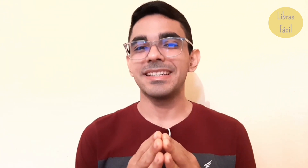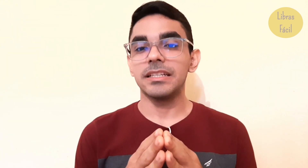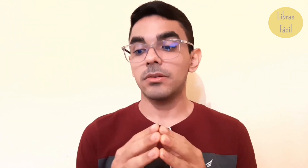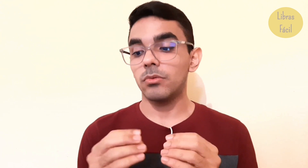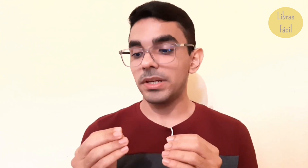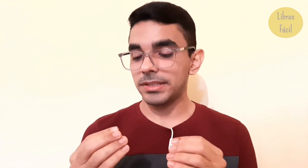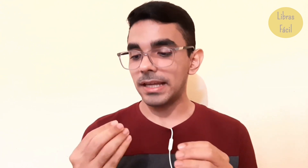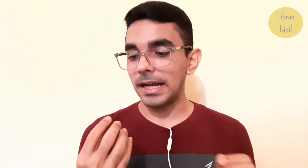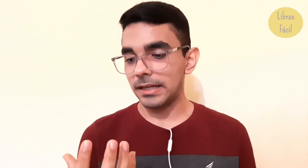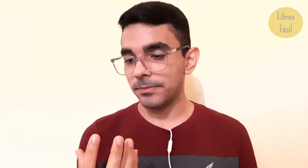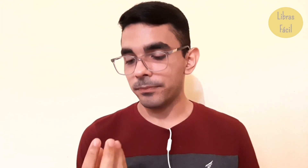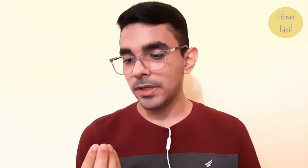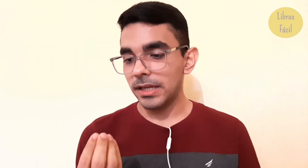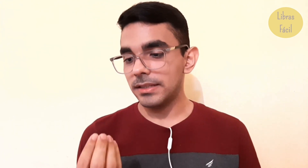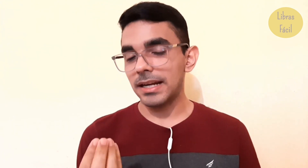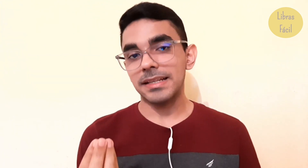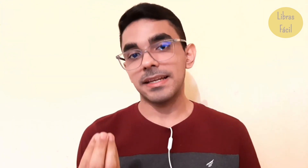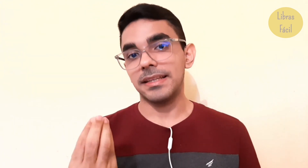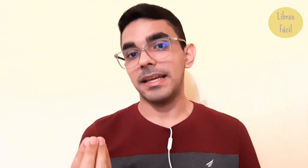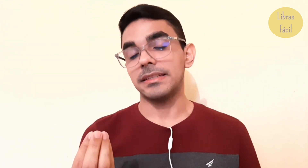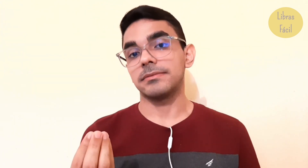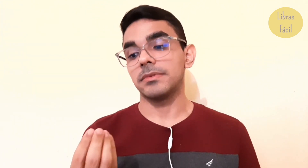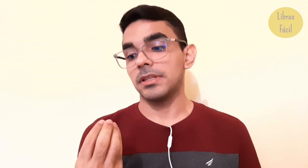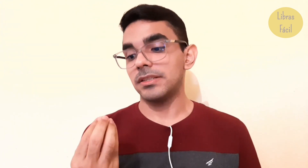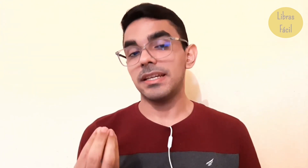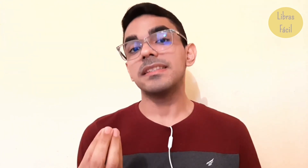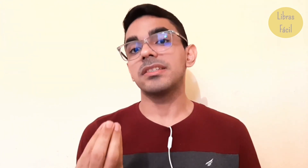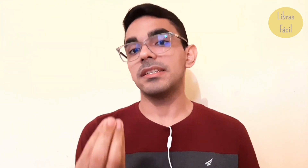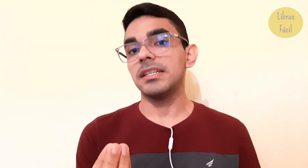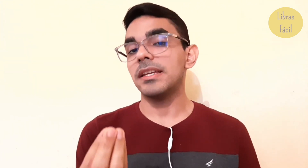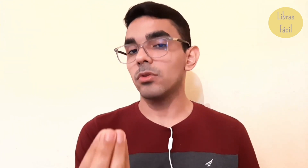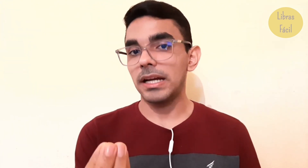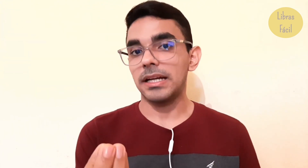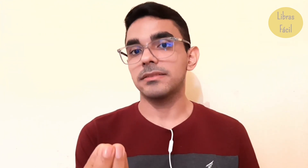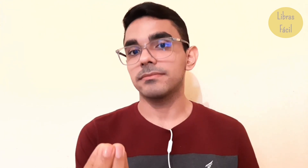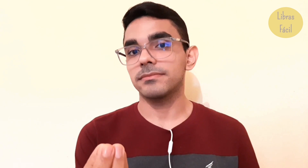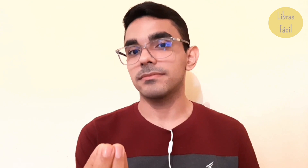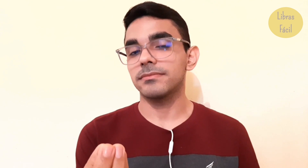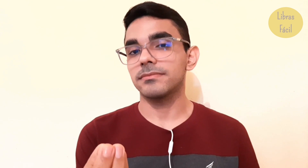Então, o estar, ele traz a ideia de existir em um lugar. Como